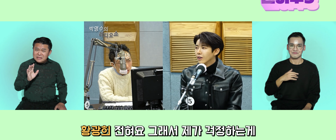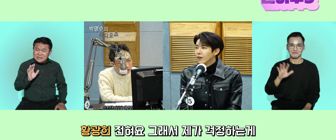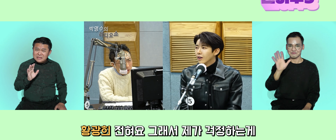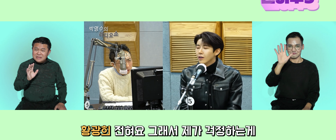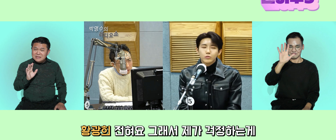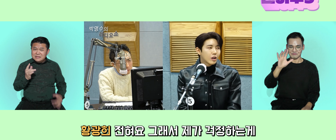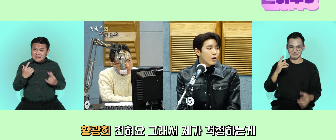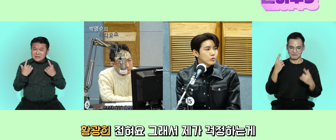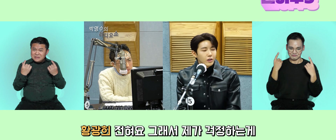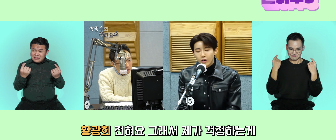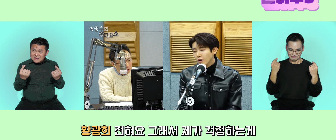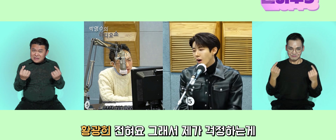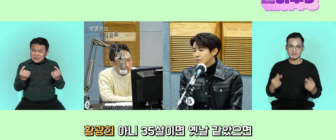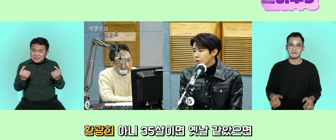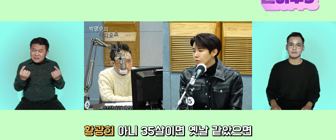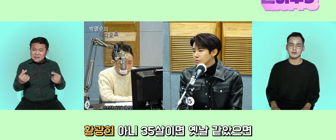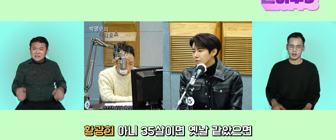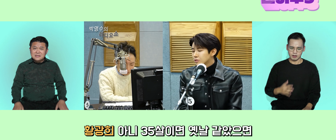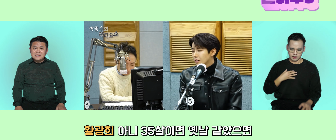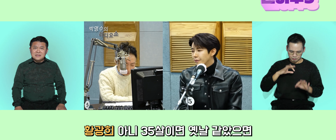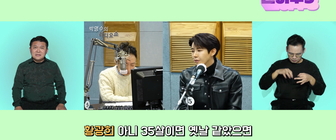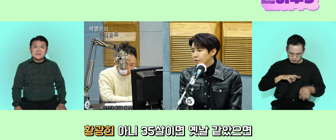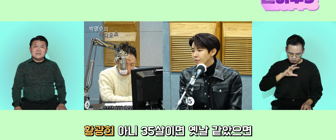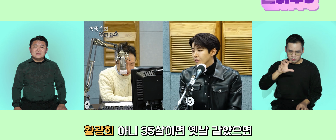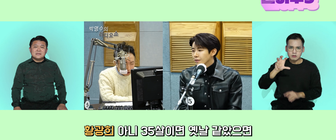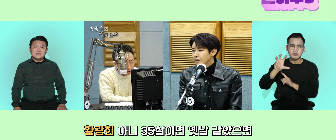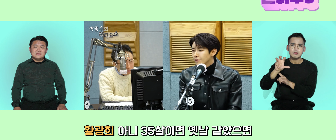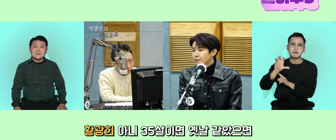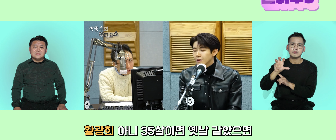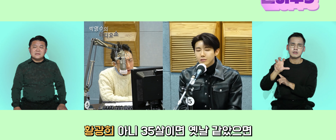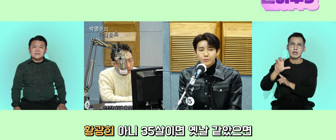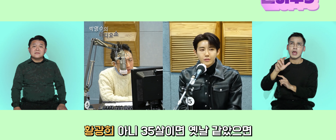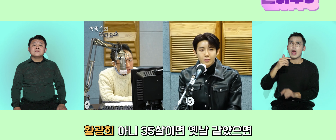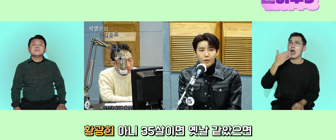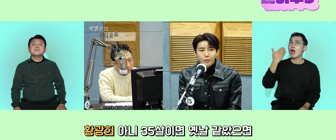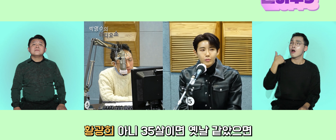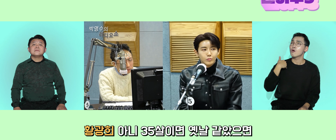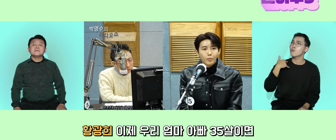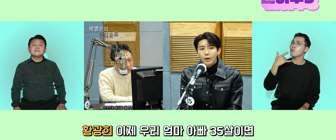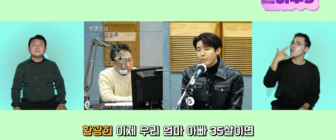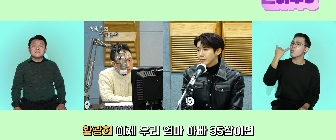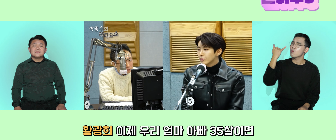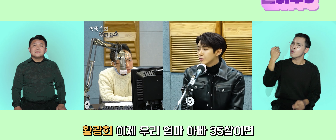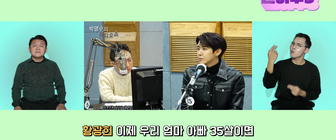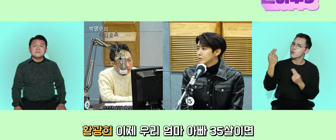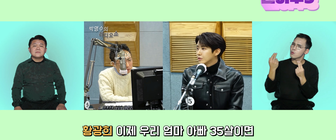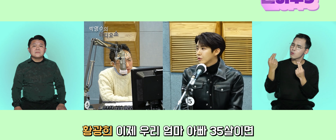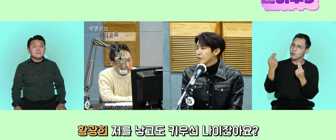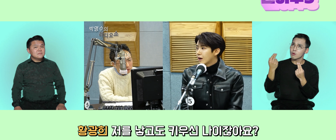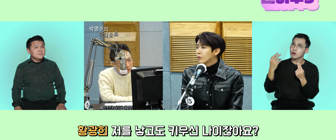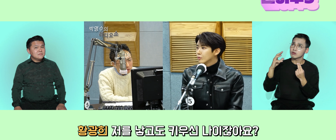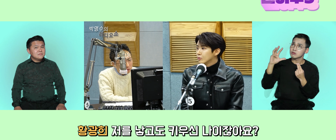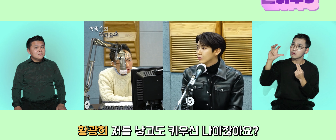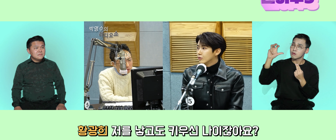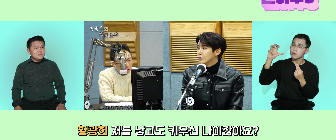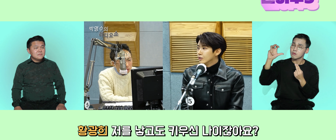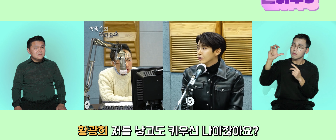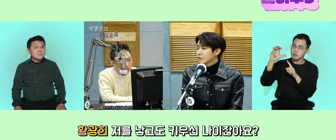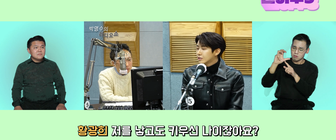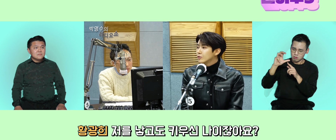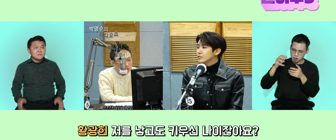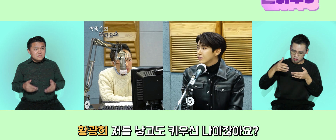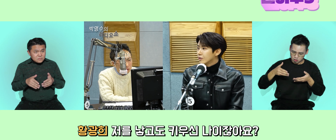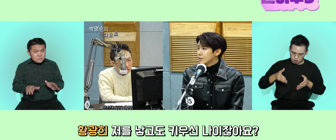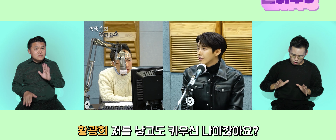전혀요. 똑같아요? 그래서 제가 걱정한 게 아니 서른다섯 살이면 옛날 같았으면 이제 우리 엄마 아빠 서른다섯이면 저를 낳고도